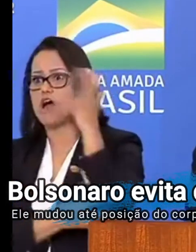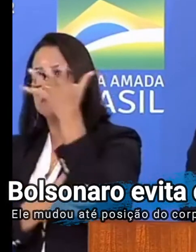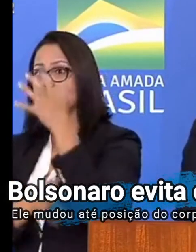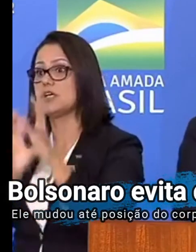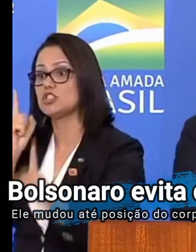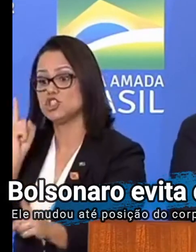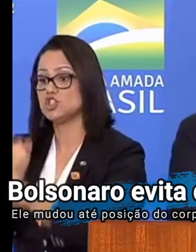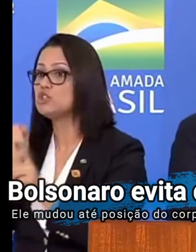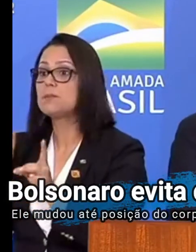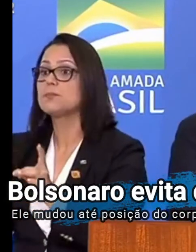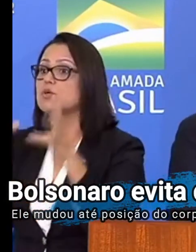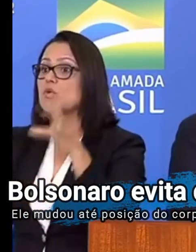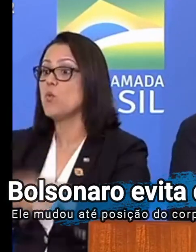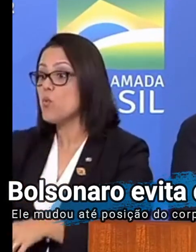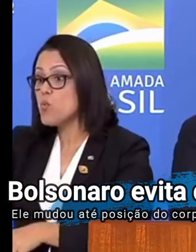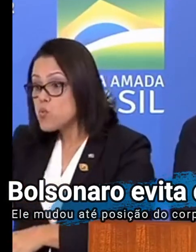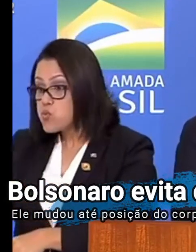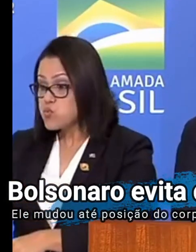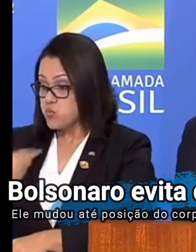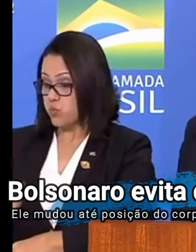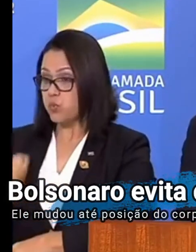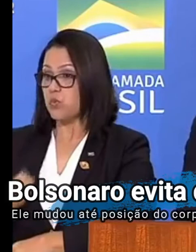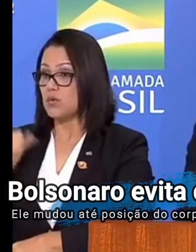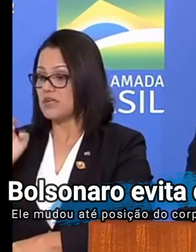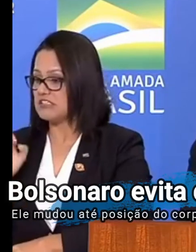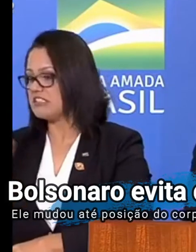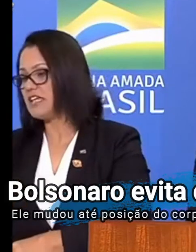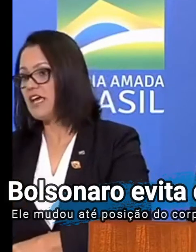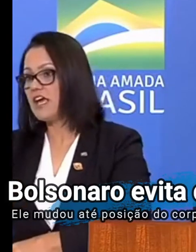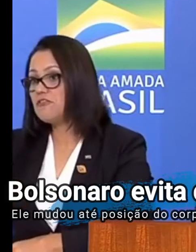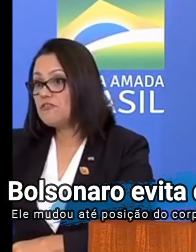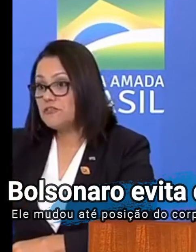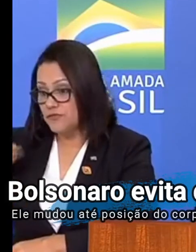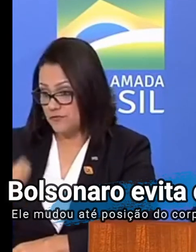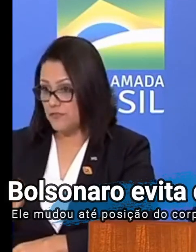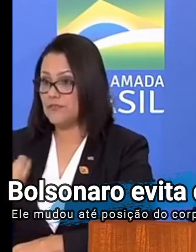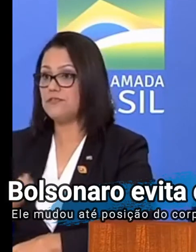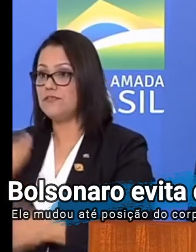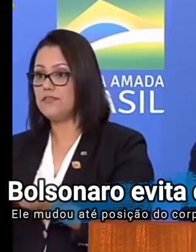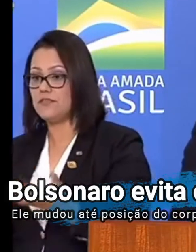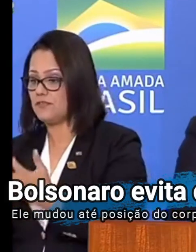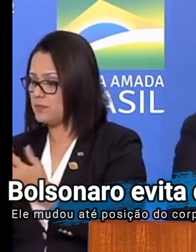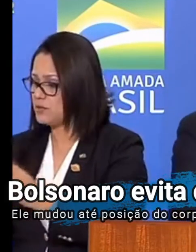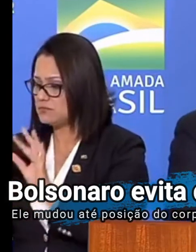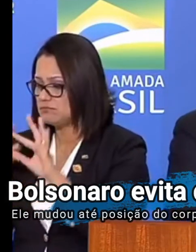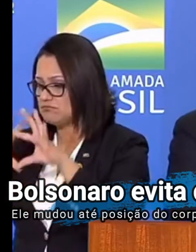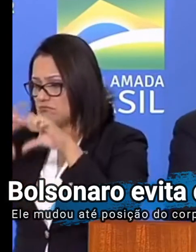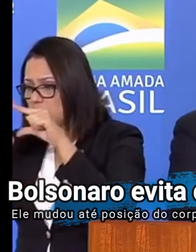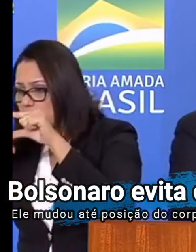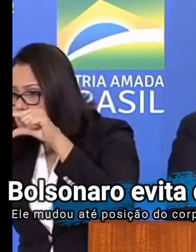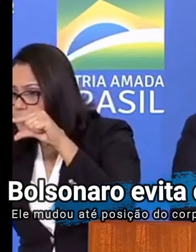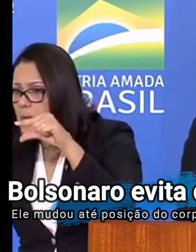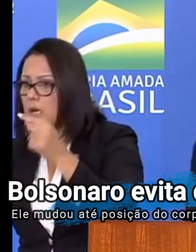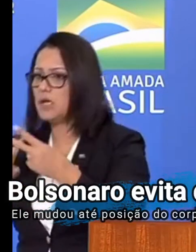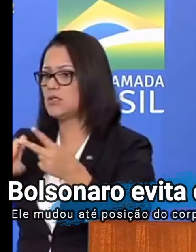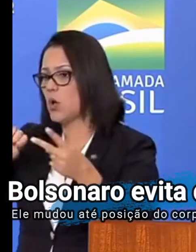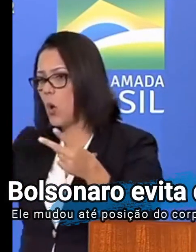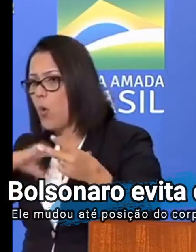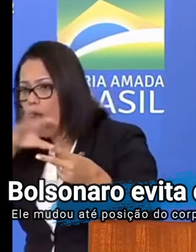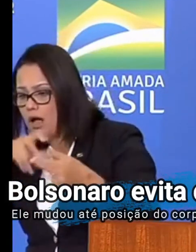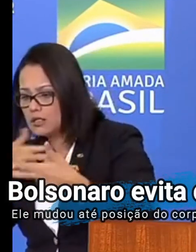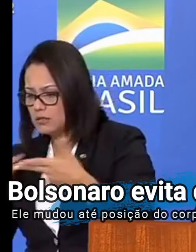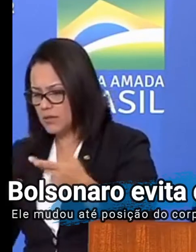vivo sendo animal ou vegetal possa correr a etapa para a cura de doenças